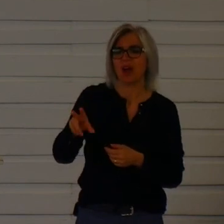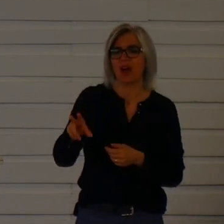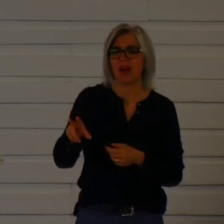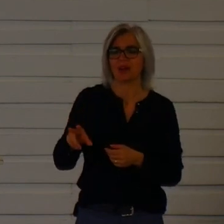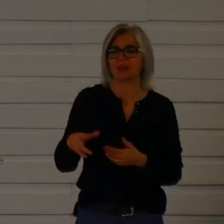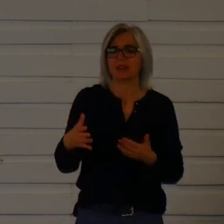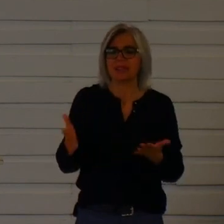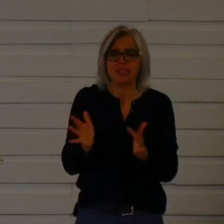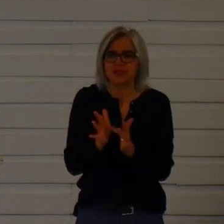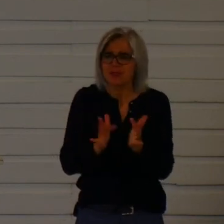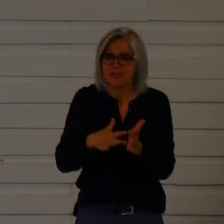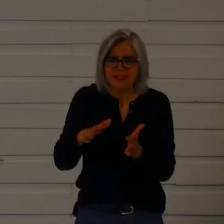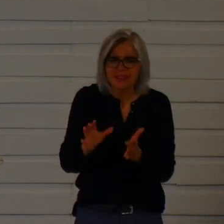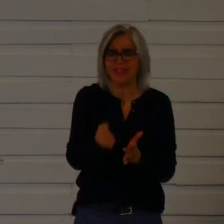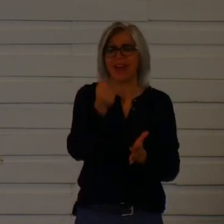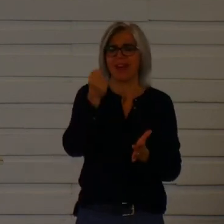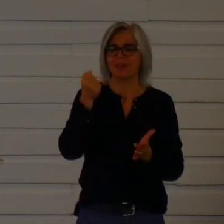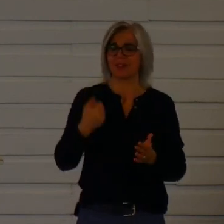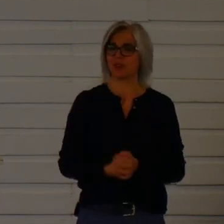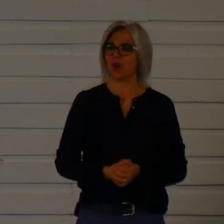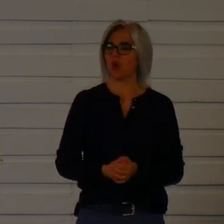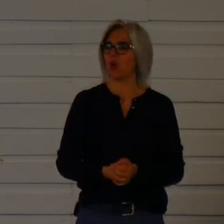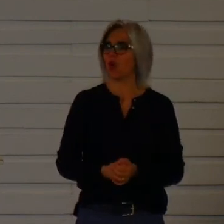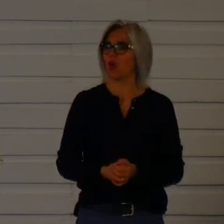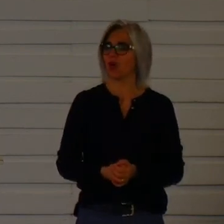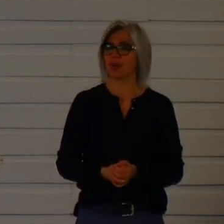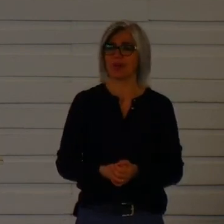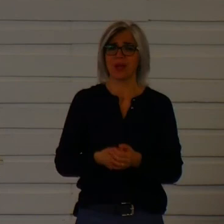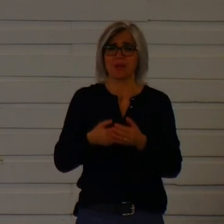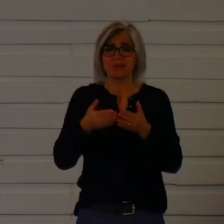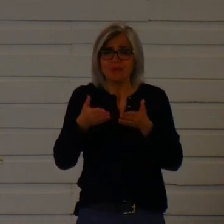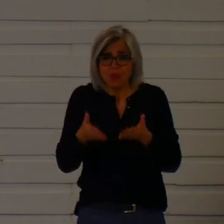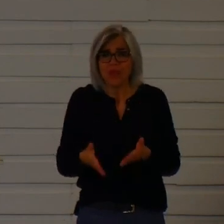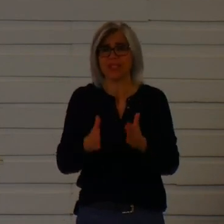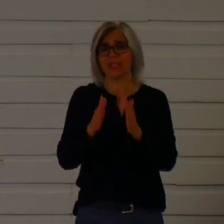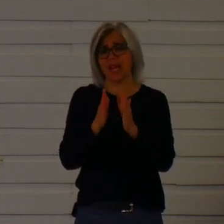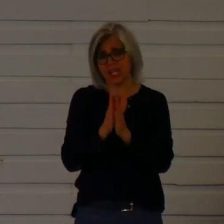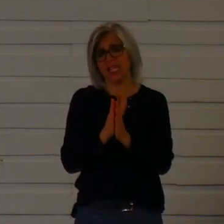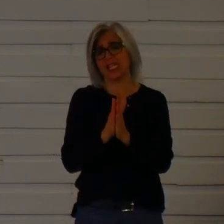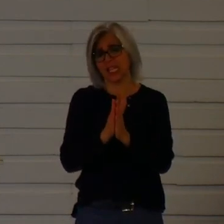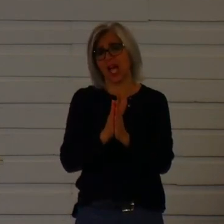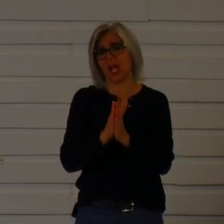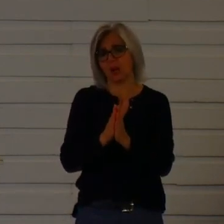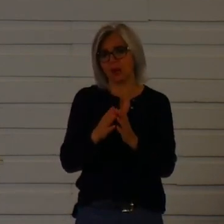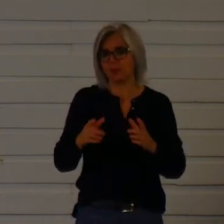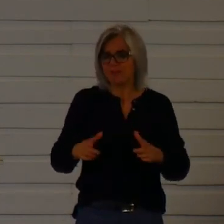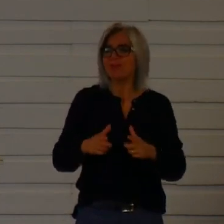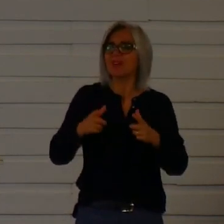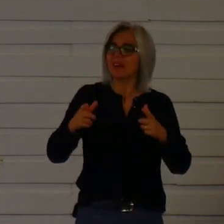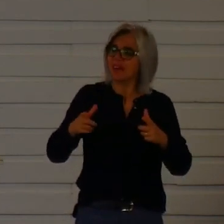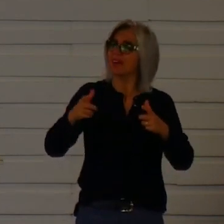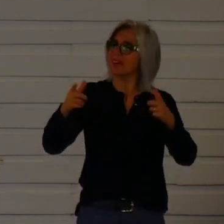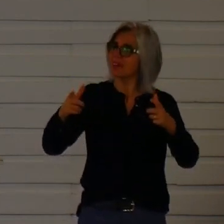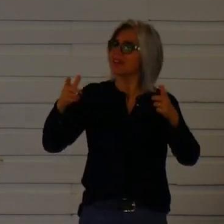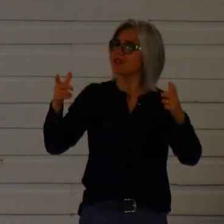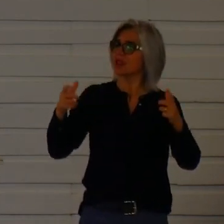ci ha chiamato. E questa è una Chiesa che cresce vittoriosa, è una Chiesa potente. E allora, ritornando al messaggio, perché io non voglio uscire